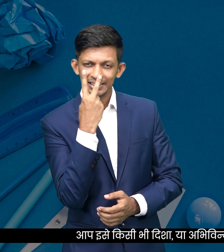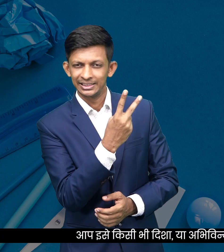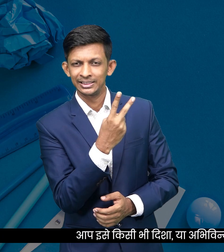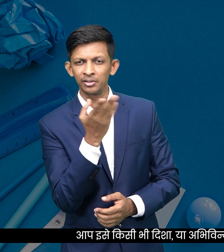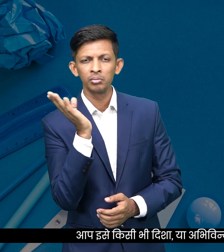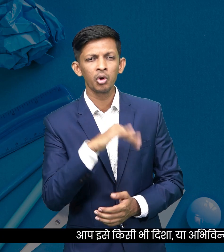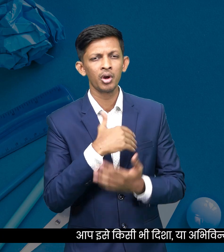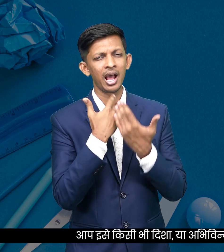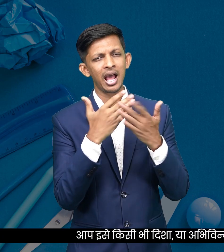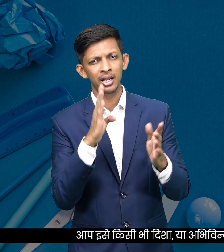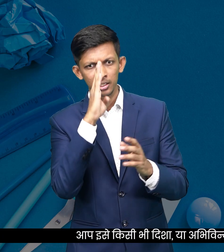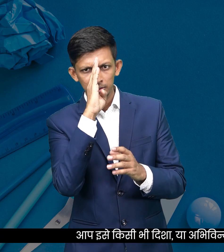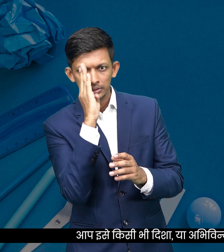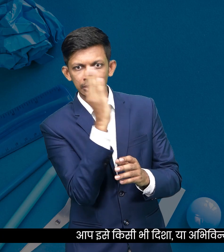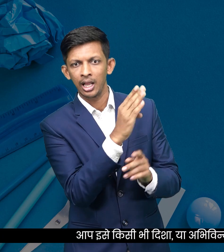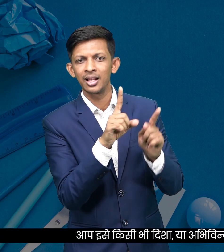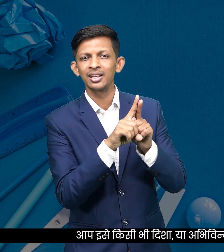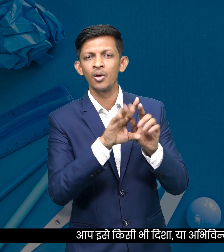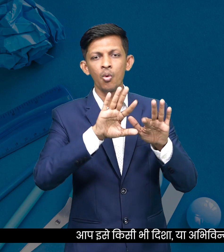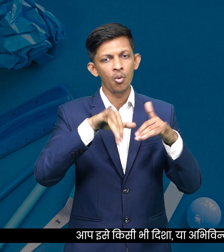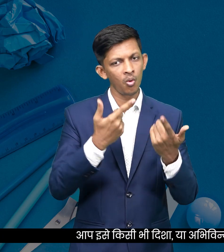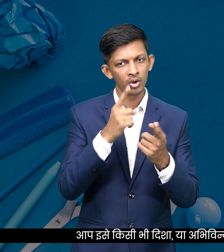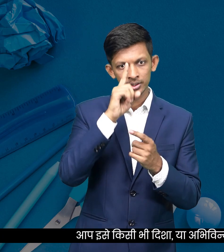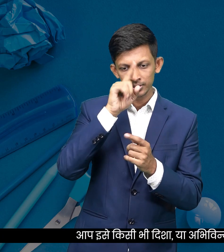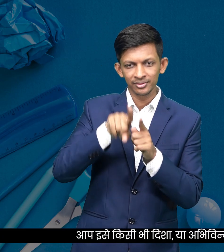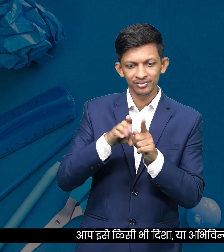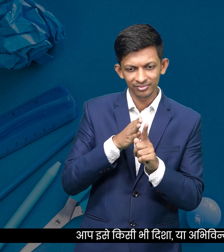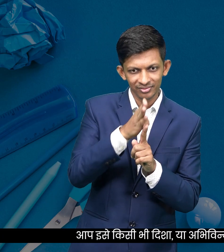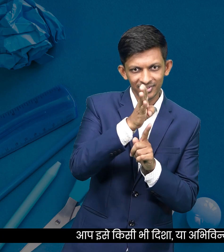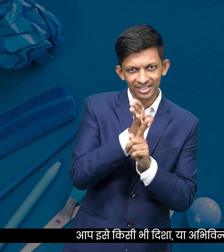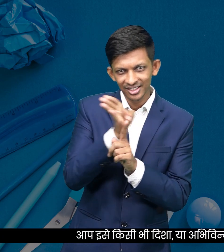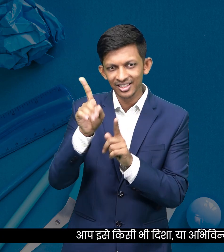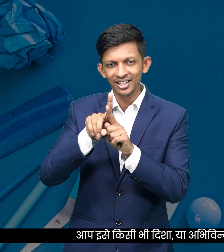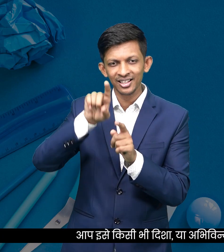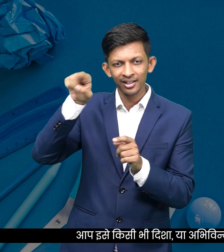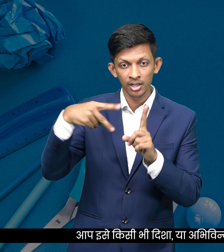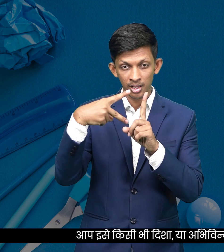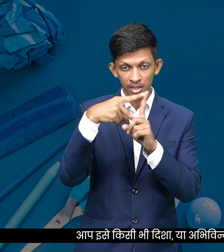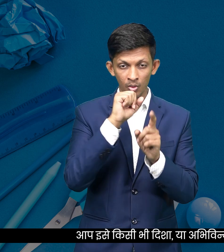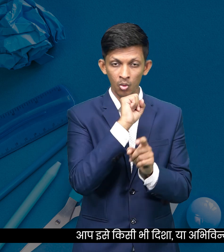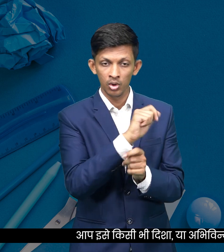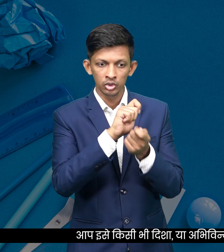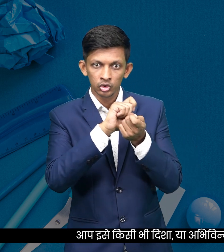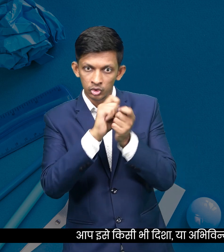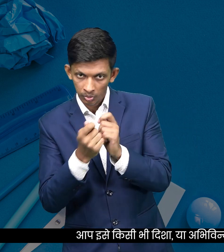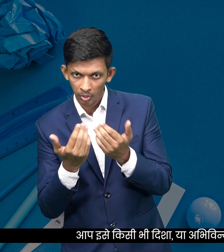आप इसे किसी भी दिशा या अभिविन्यास से देखते हैं, आकार अपरिवर्तित है।